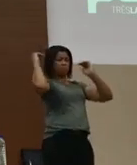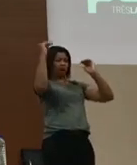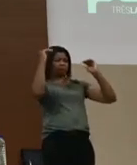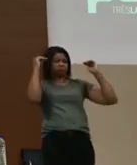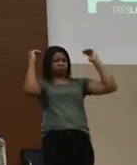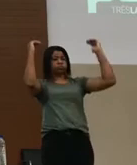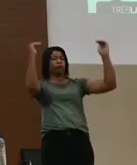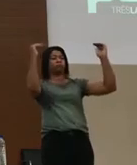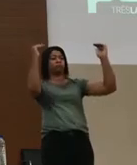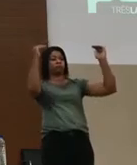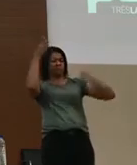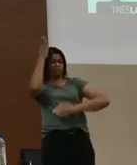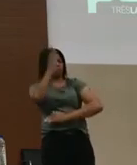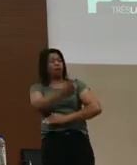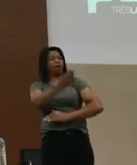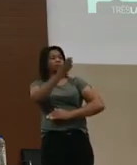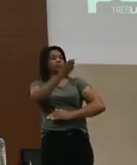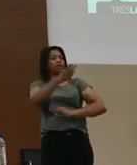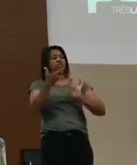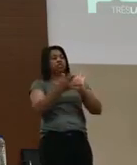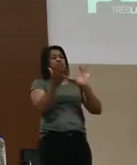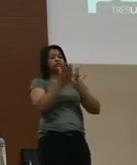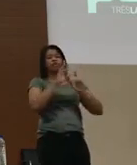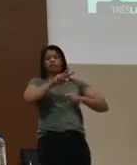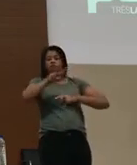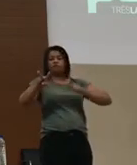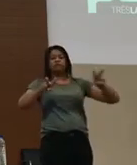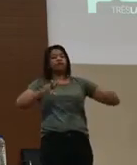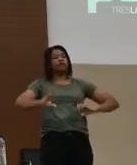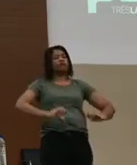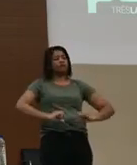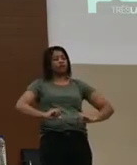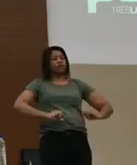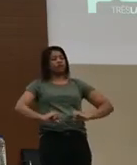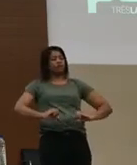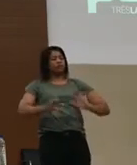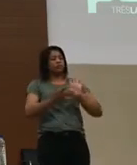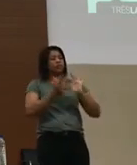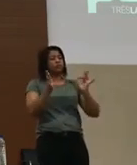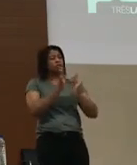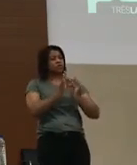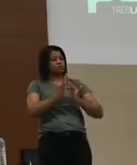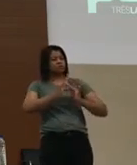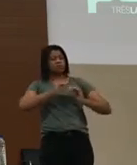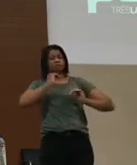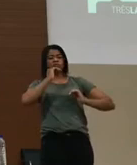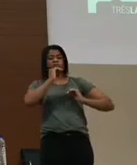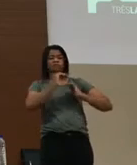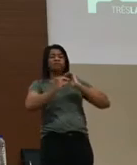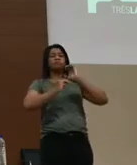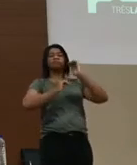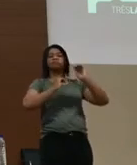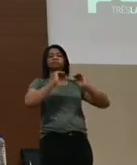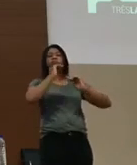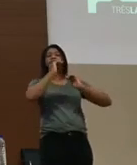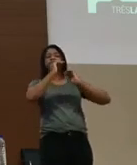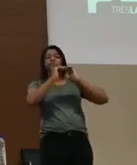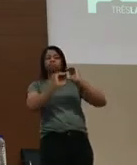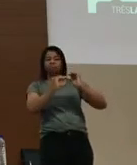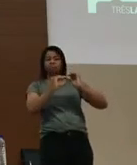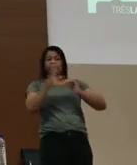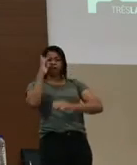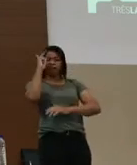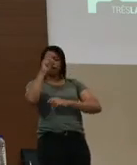lindo aqui é que Jesus ele vê essa obra. Ele vê essa obra avançando, ele vê essa obra alcançando, como um grande